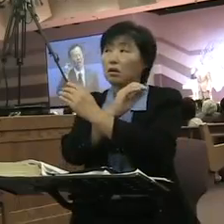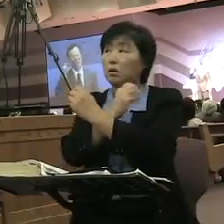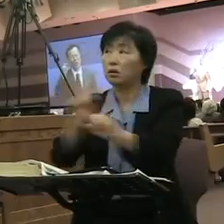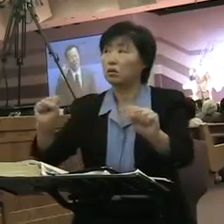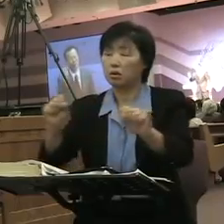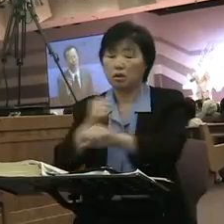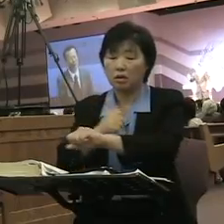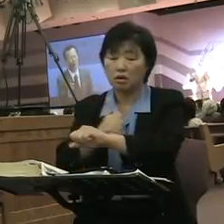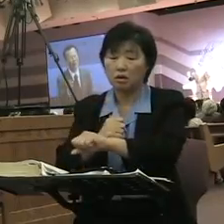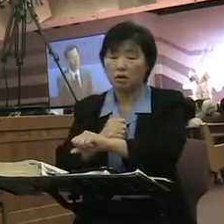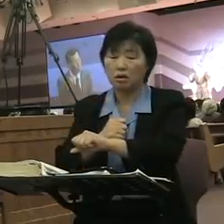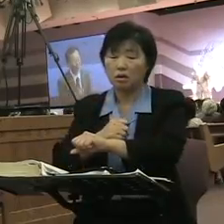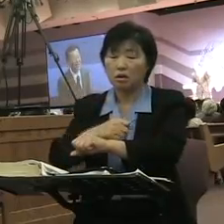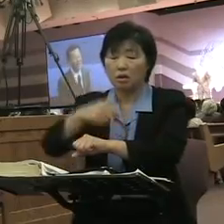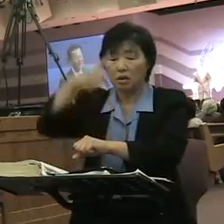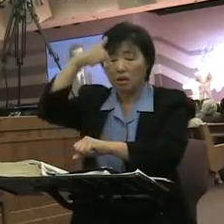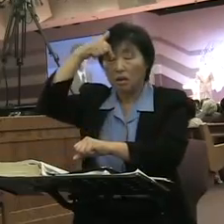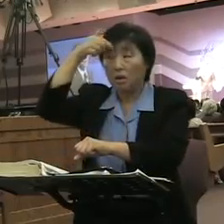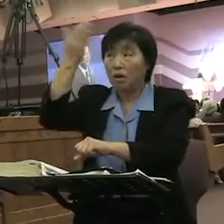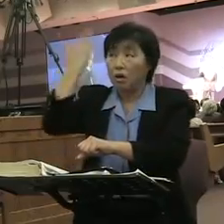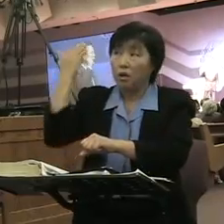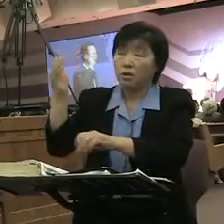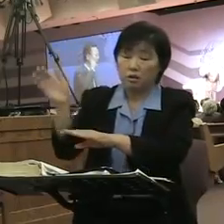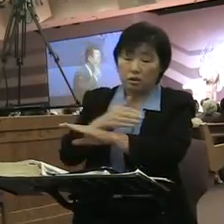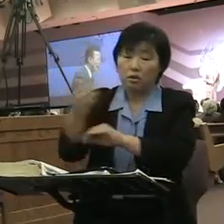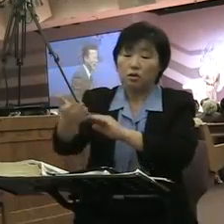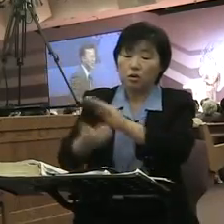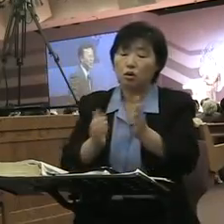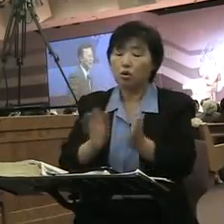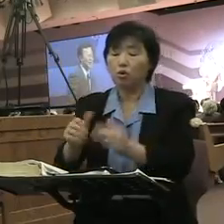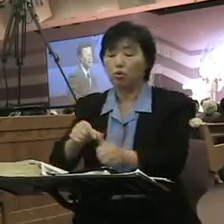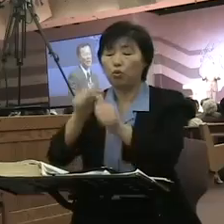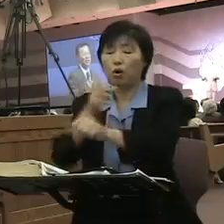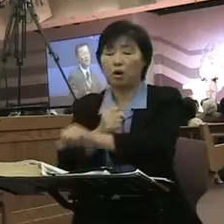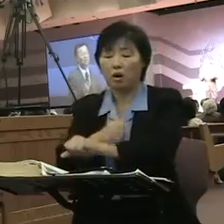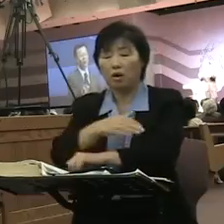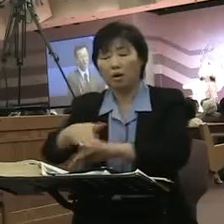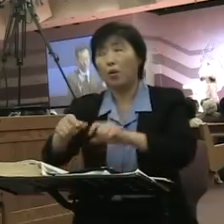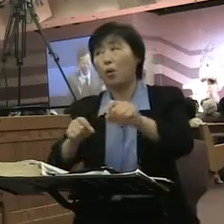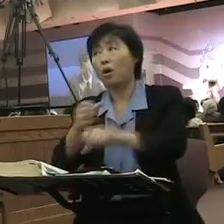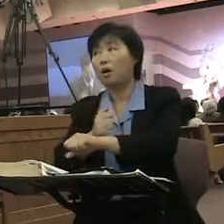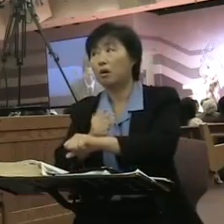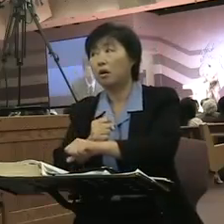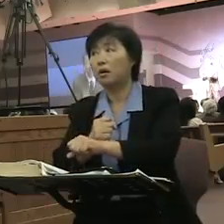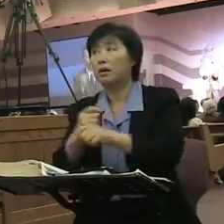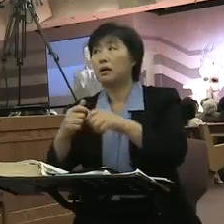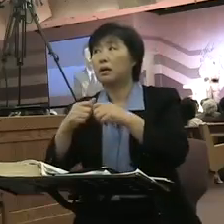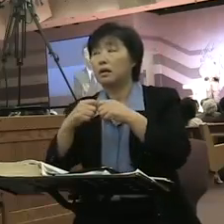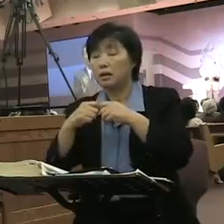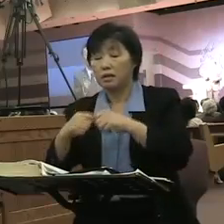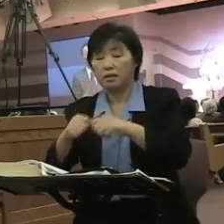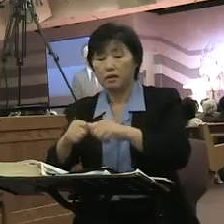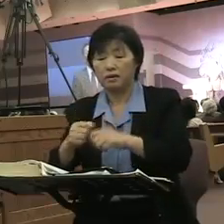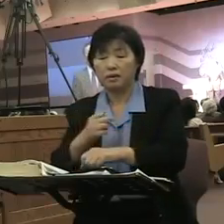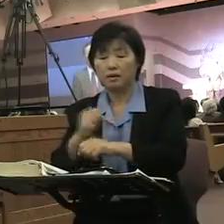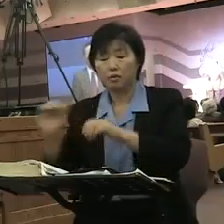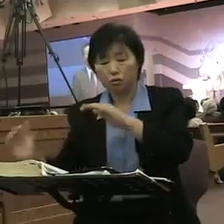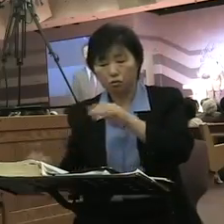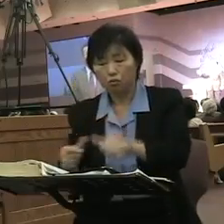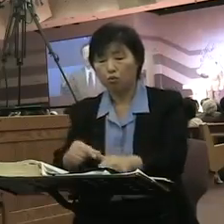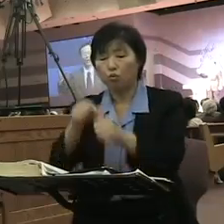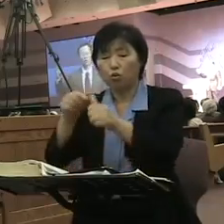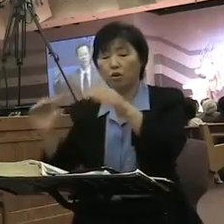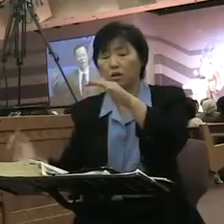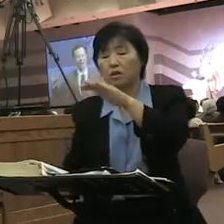하나님께서 창세전부터 구원하시어서 그 구원을 계획하시어서 창세전부터 세밀하게 그 구원을 이루시기